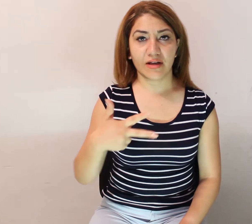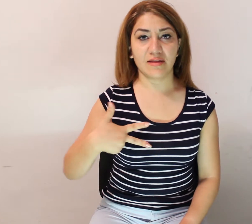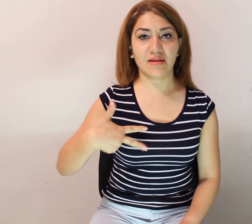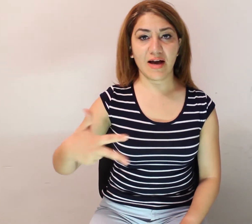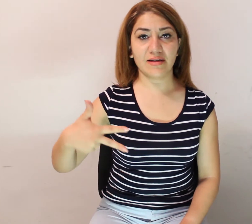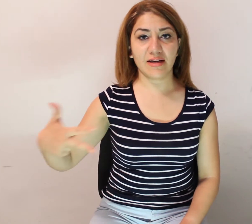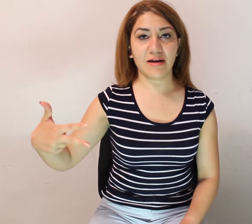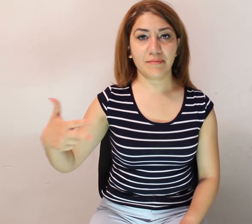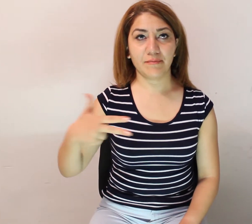Դանիա,